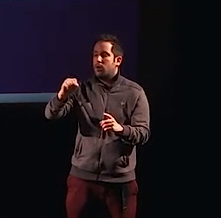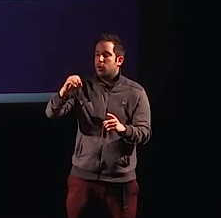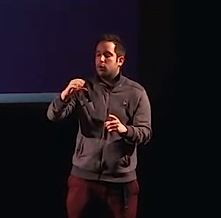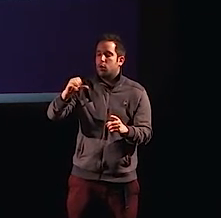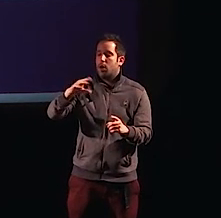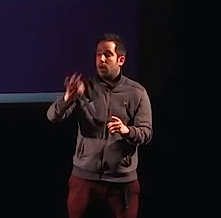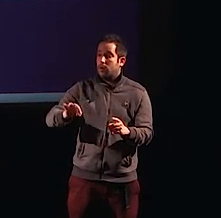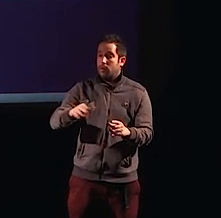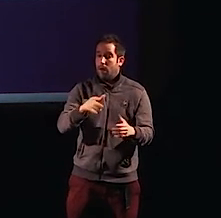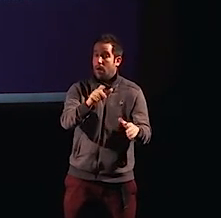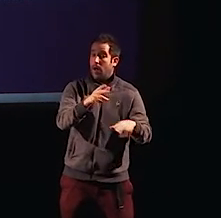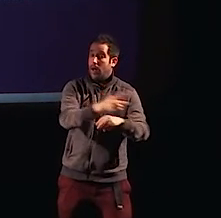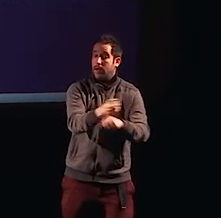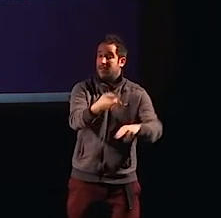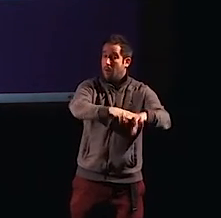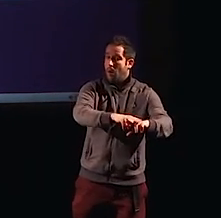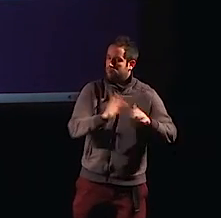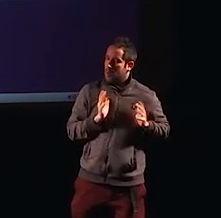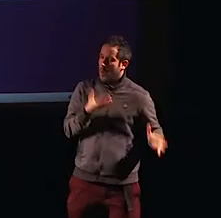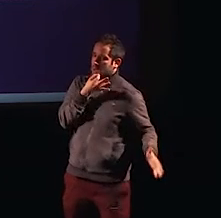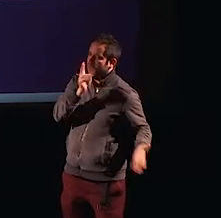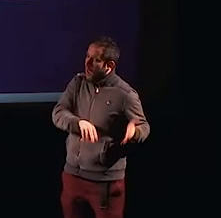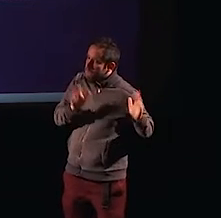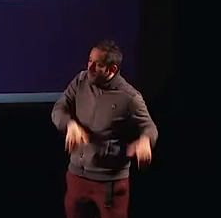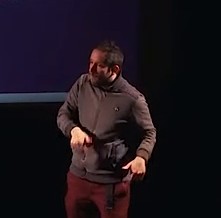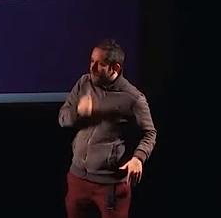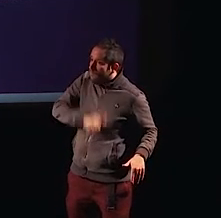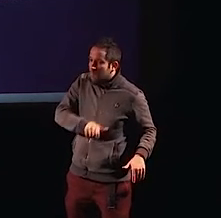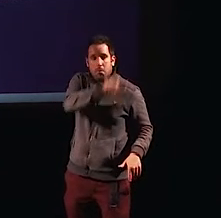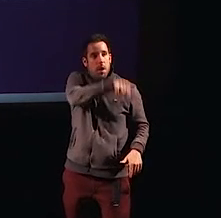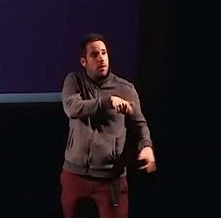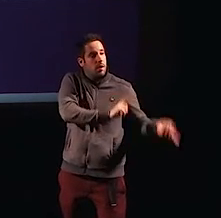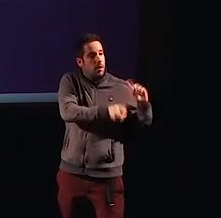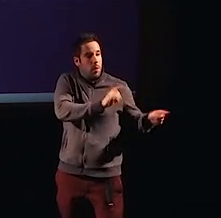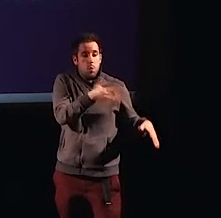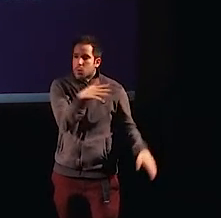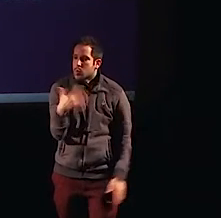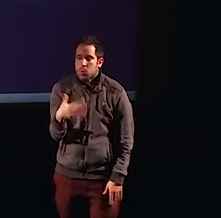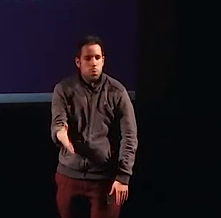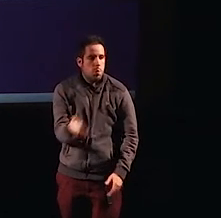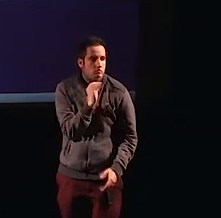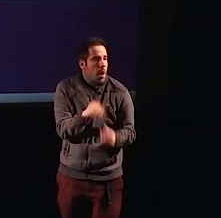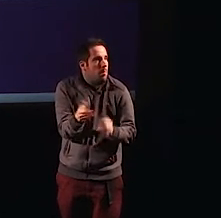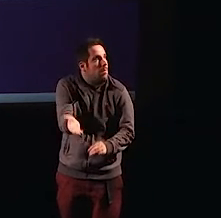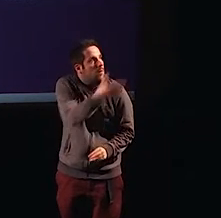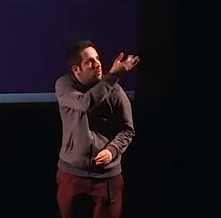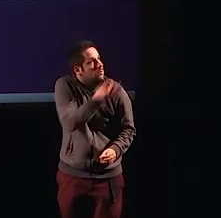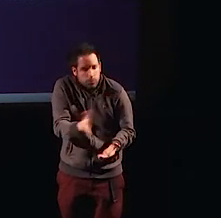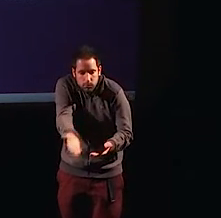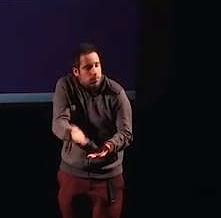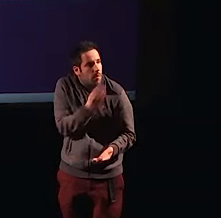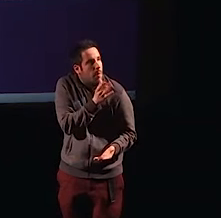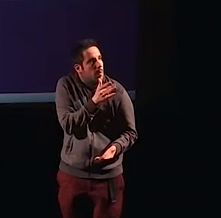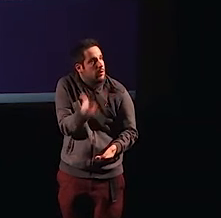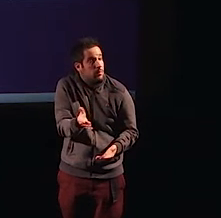s'exposer à la mort pour dire le vrai. Le courage de dire à son décideur, aïe, là, aïe, aïe, du caca, là, aïe, du gros caca,